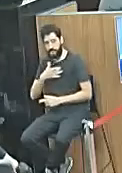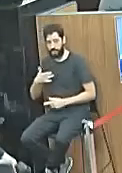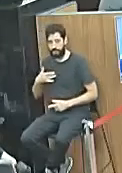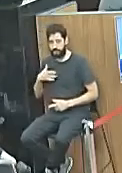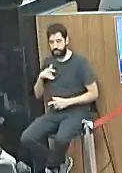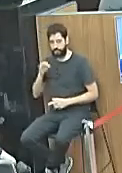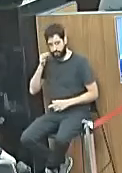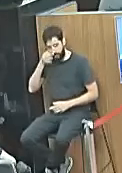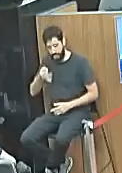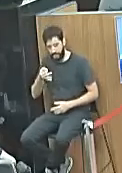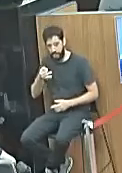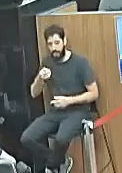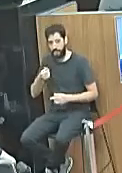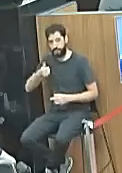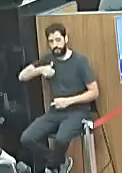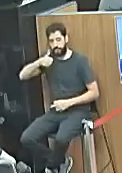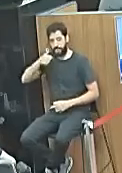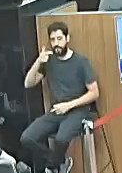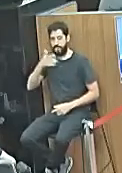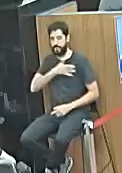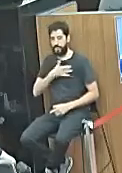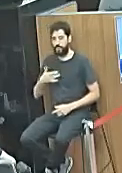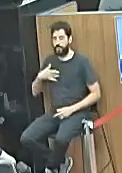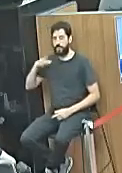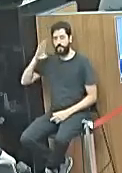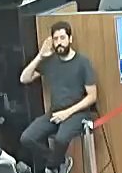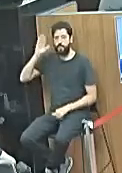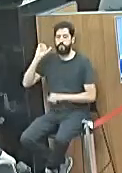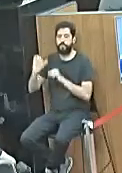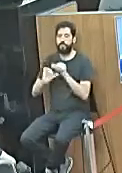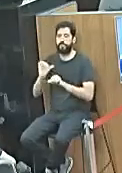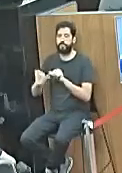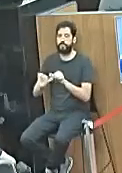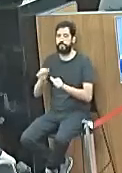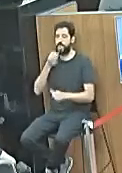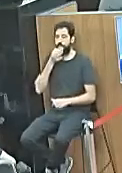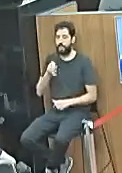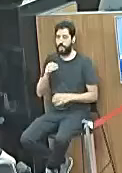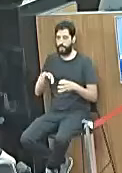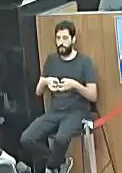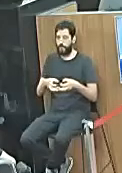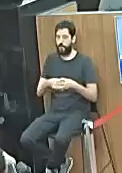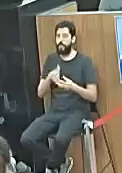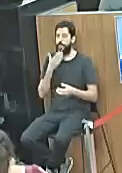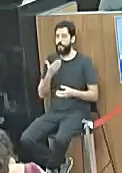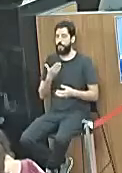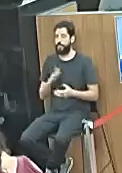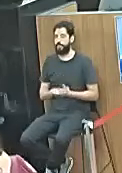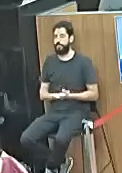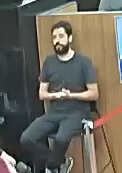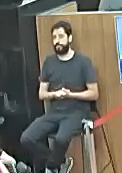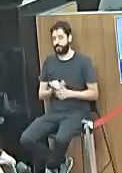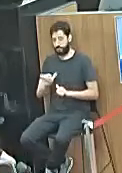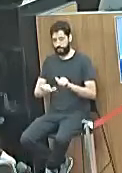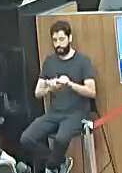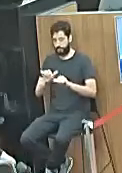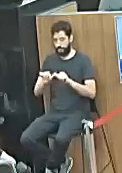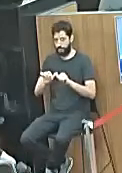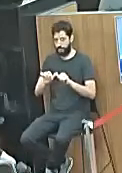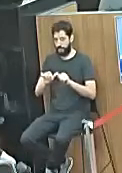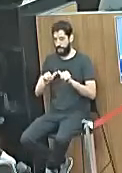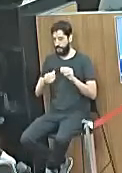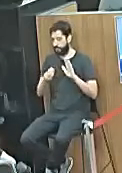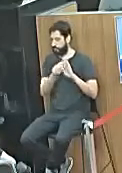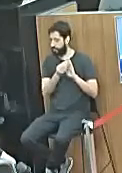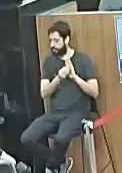primária à saúde as principais alterações sugeridas pelo grupo foram alterar atributos